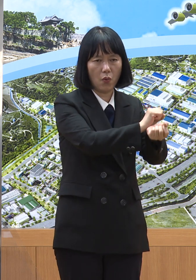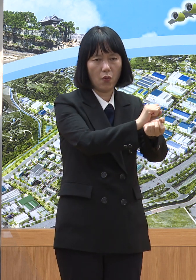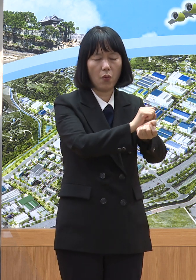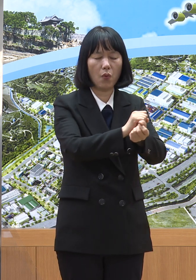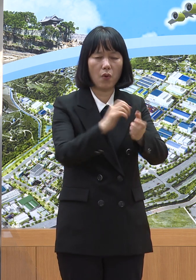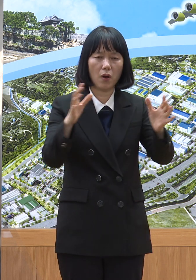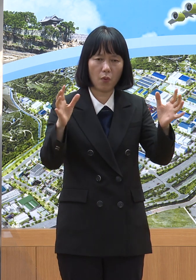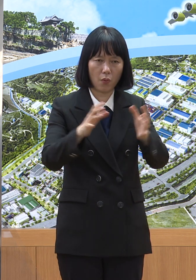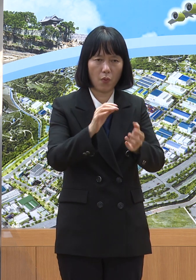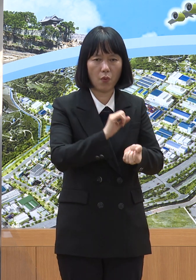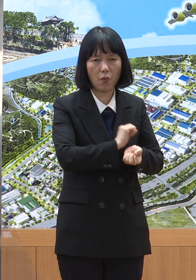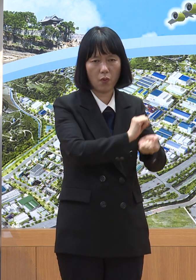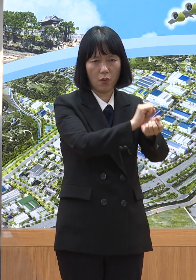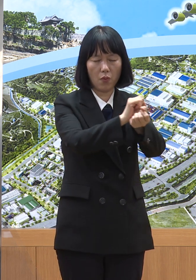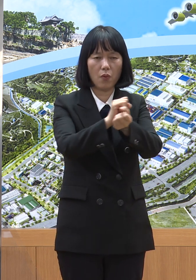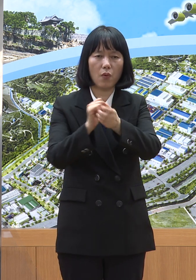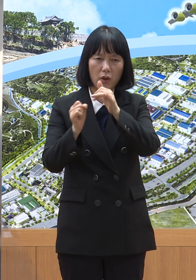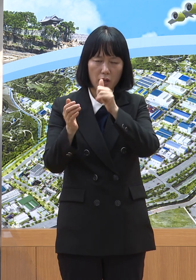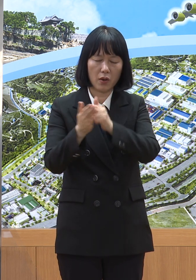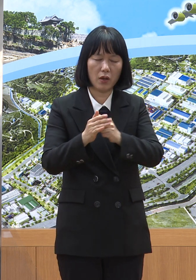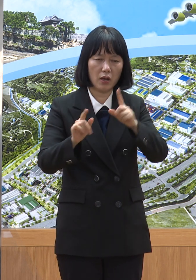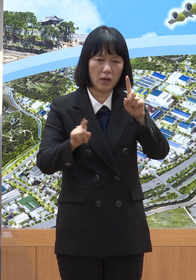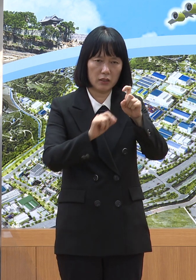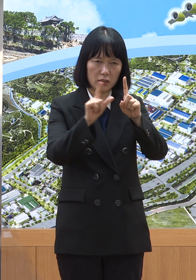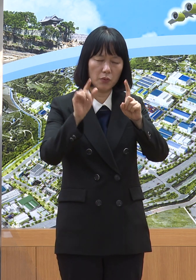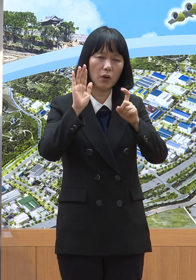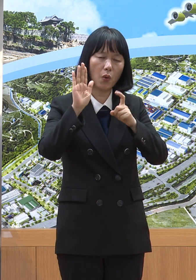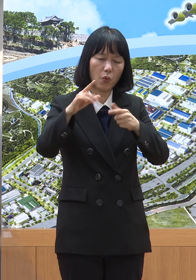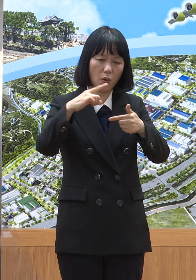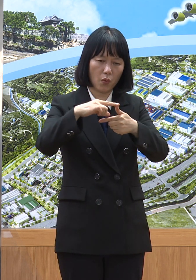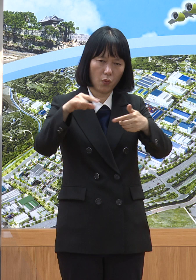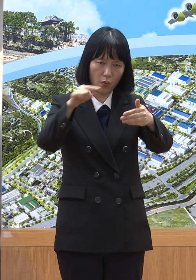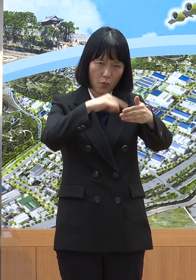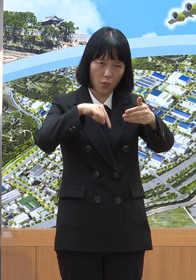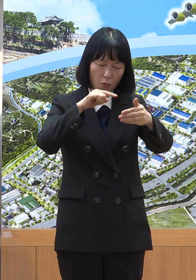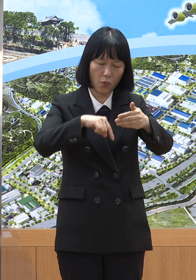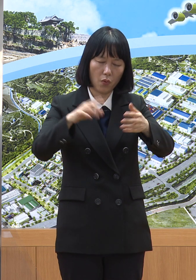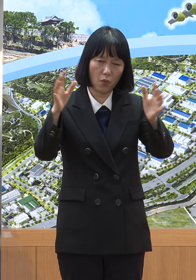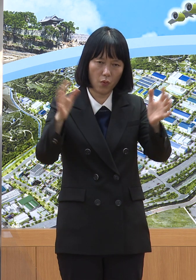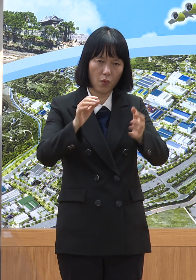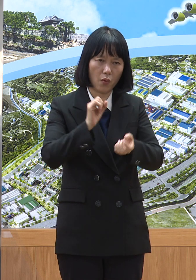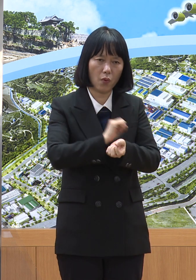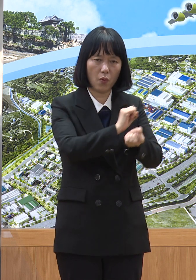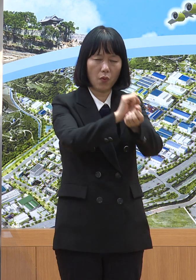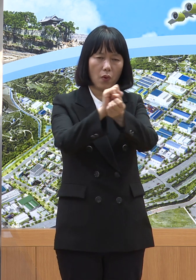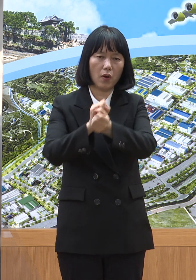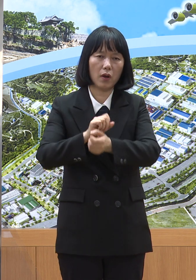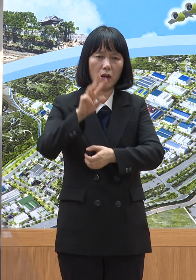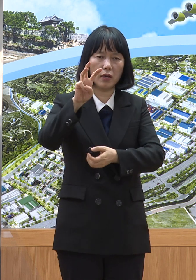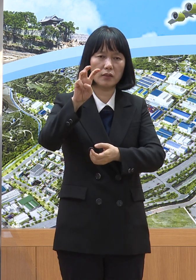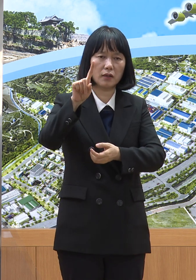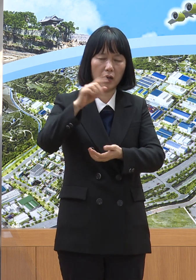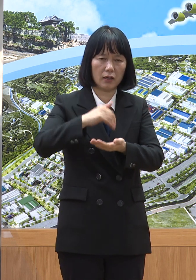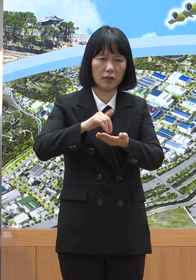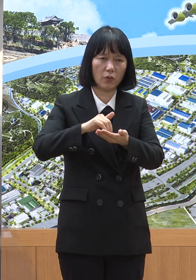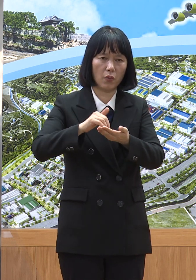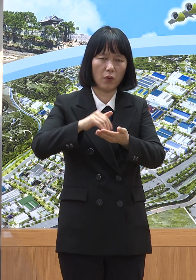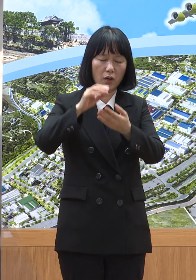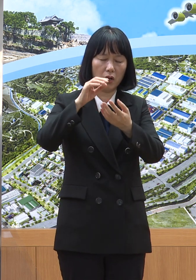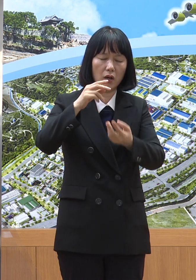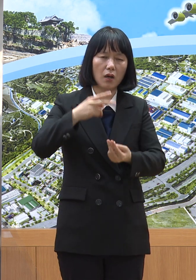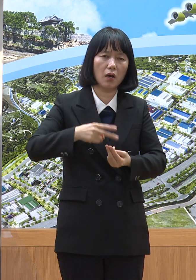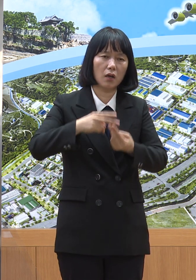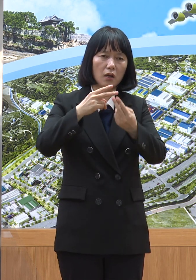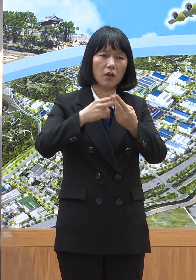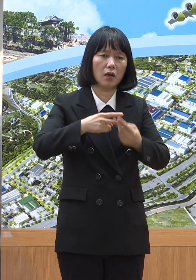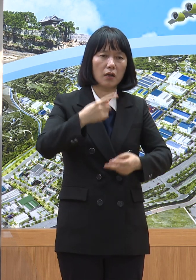감염과 집단 감염으로 11월 이후 도내에서 발생한 집단 감염은 총 31건에 누적